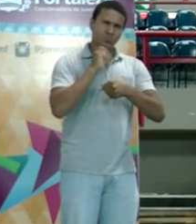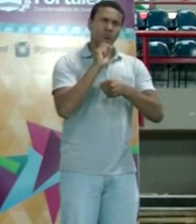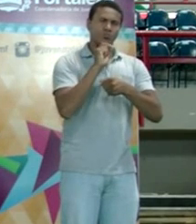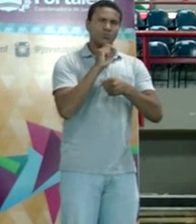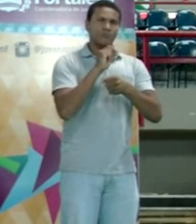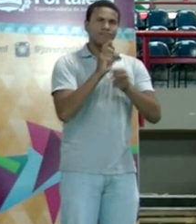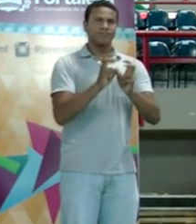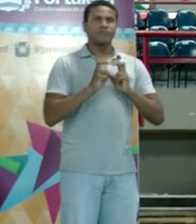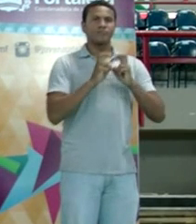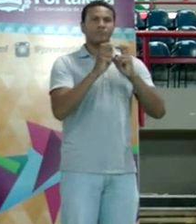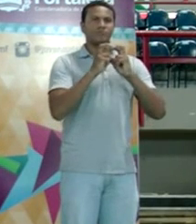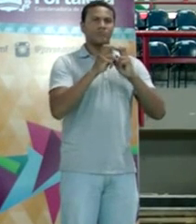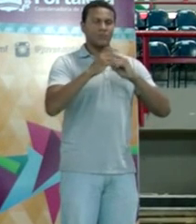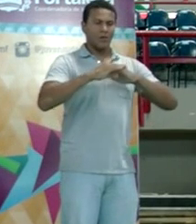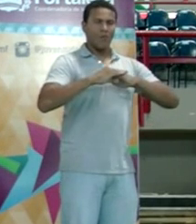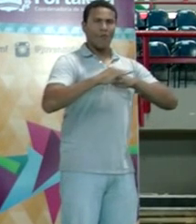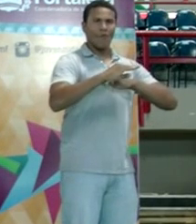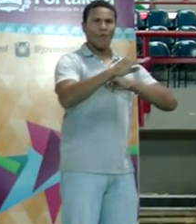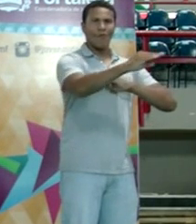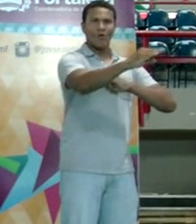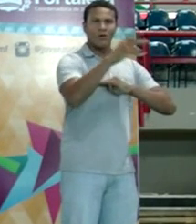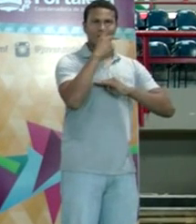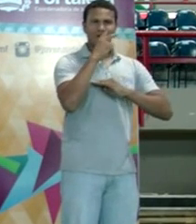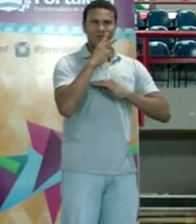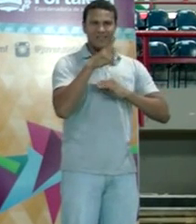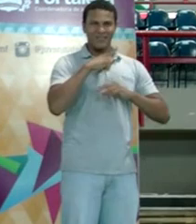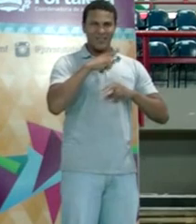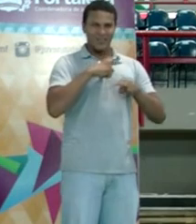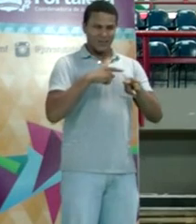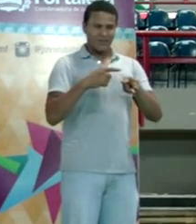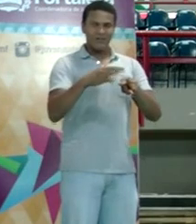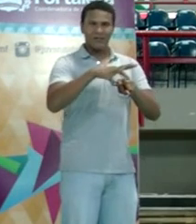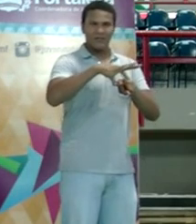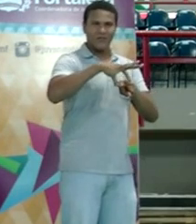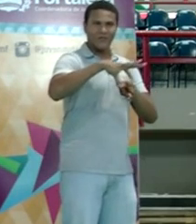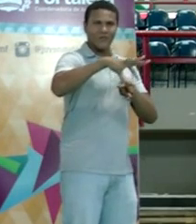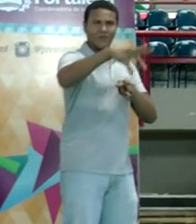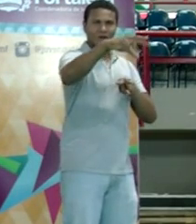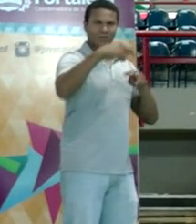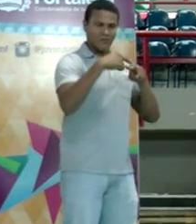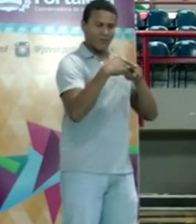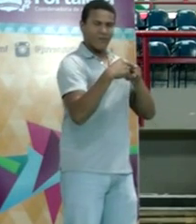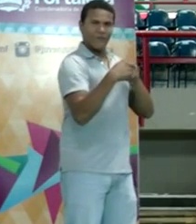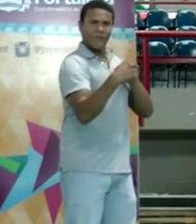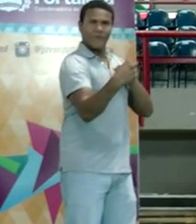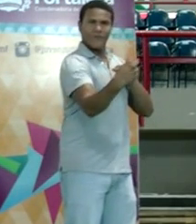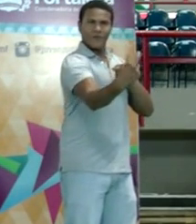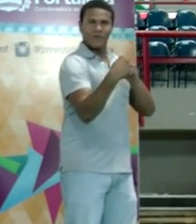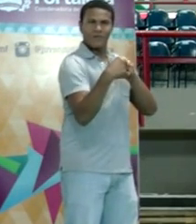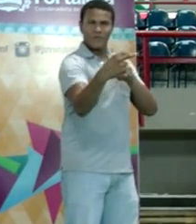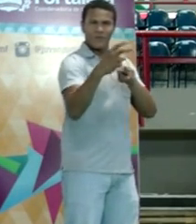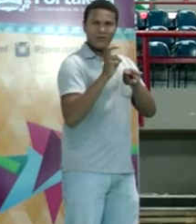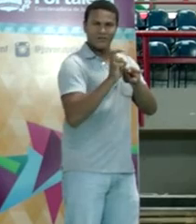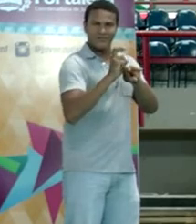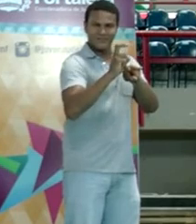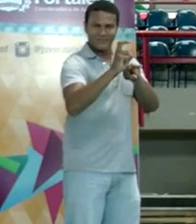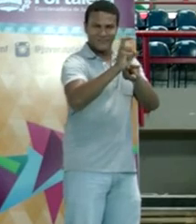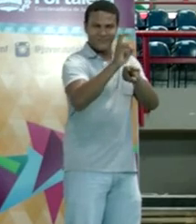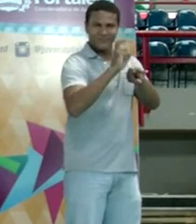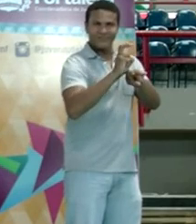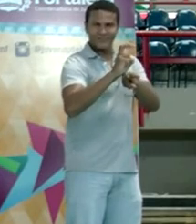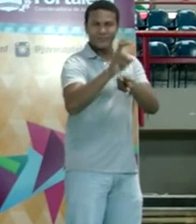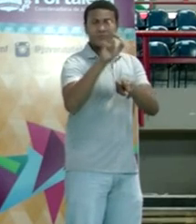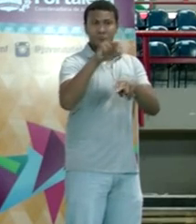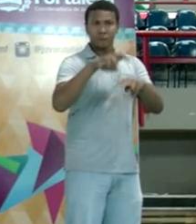certo? O primeiro grande projeto é a Transnordestina. Ela vai para o Porto do Pecém, vai para o Porto do Suape, em Pernambuco, e vai